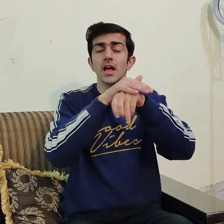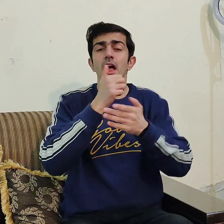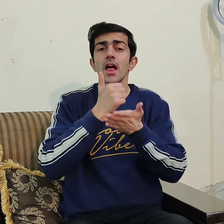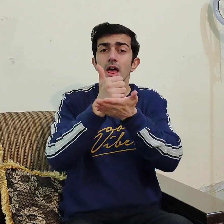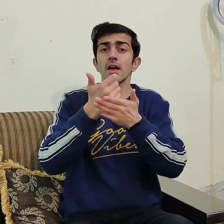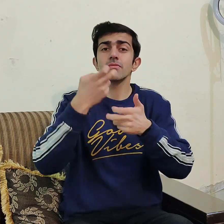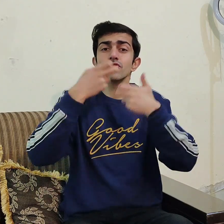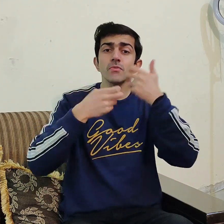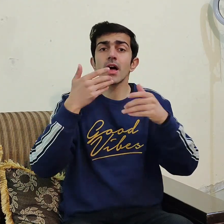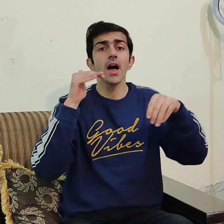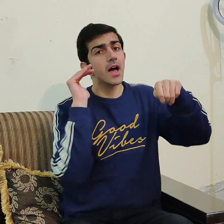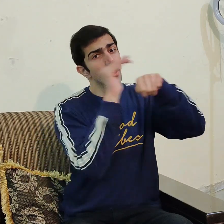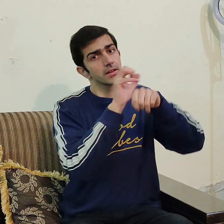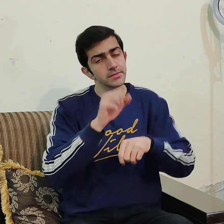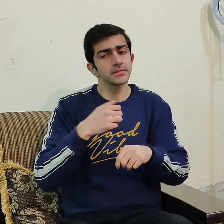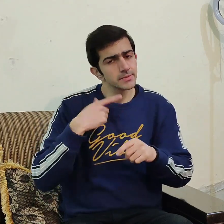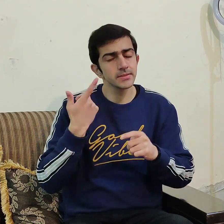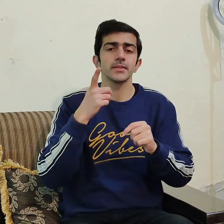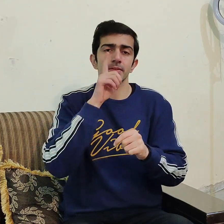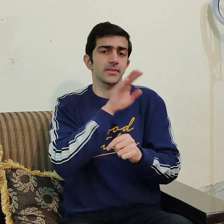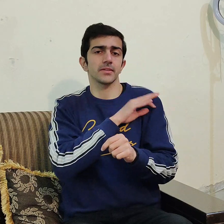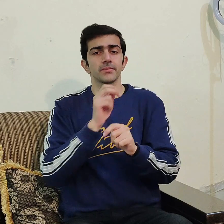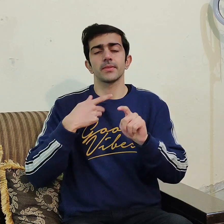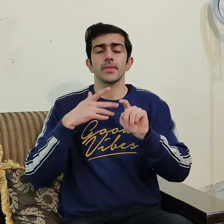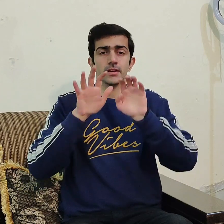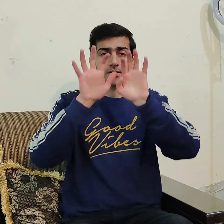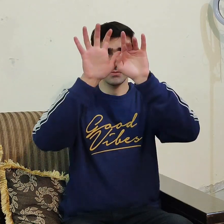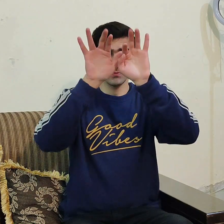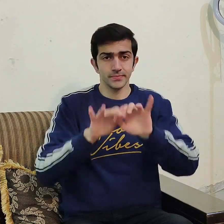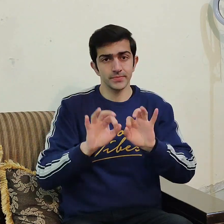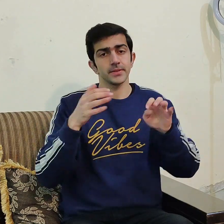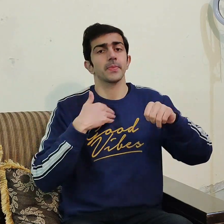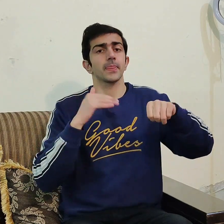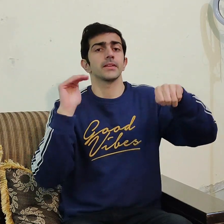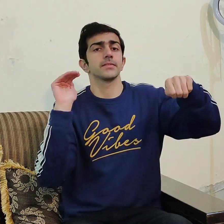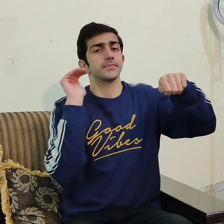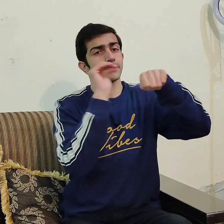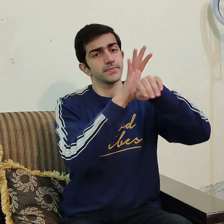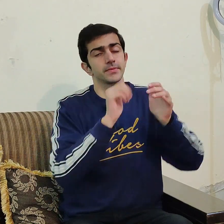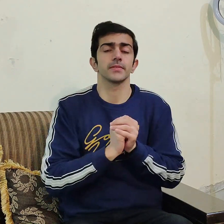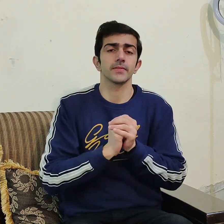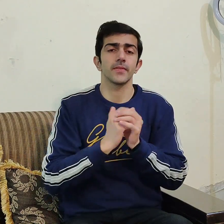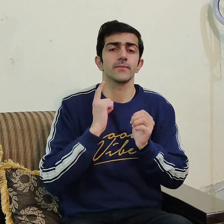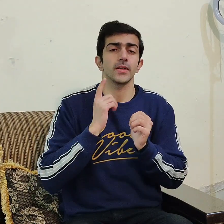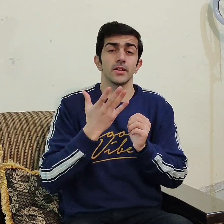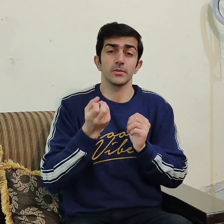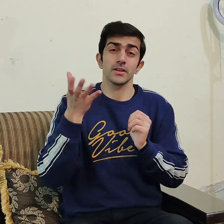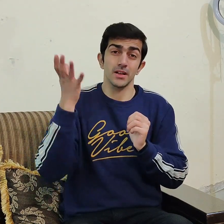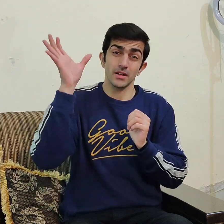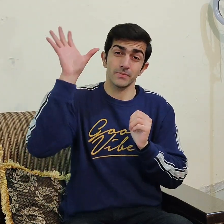की हेल्प से जो है वो हमने यूट्यूब को अपील का फॉर्म सेंड किया, रिक्वेस्ट फॉर्म होता है वो हमने भेज दिया। फिर